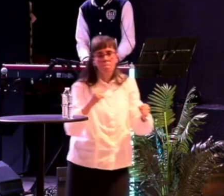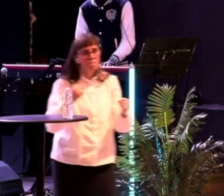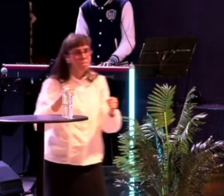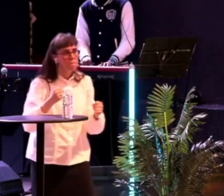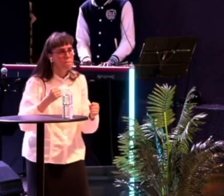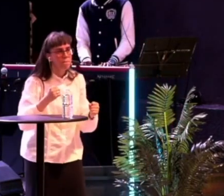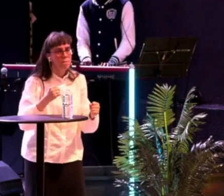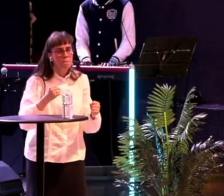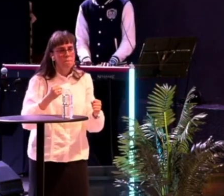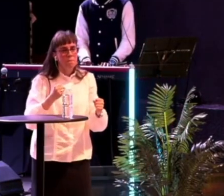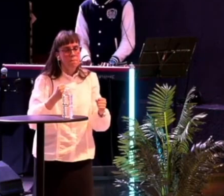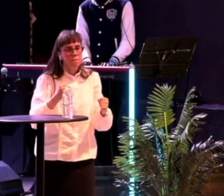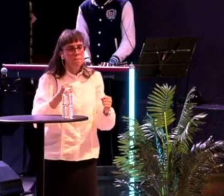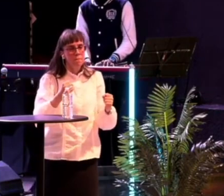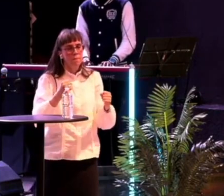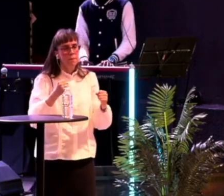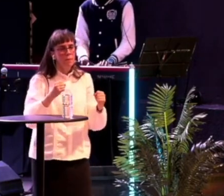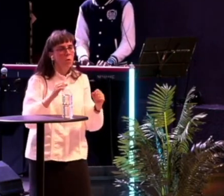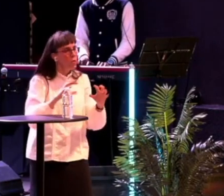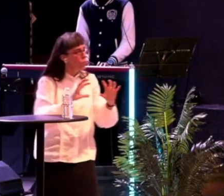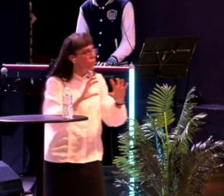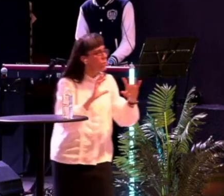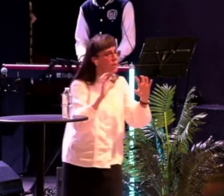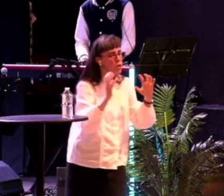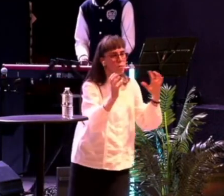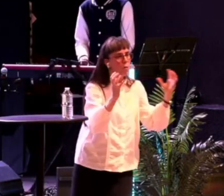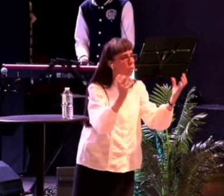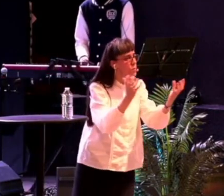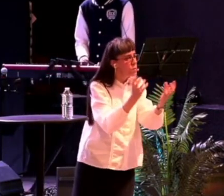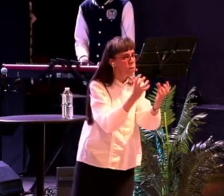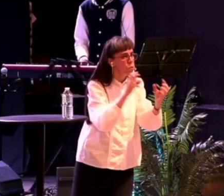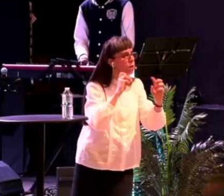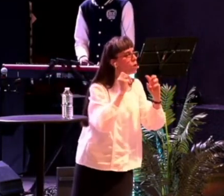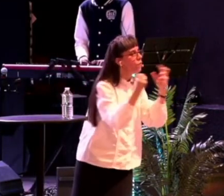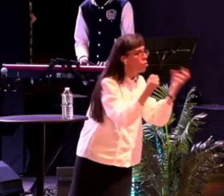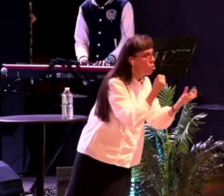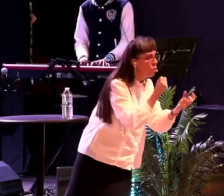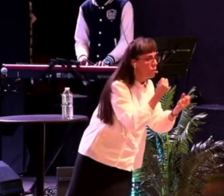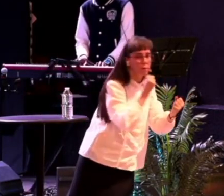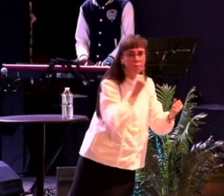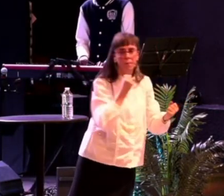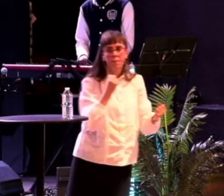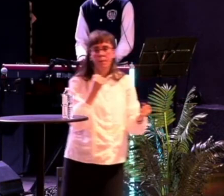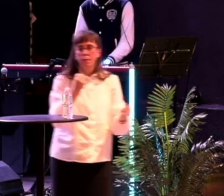Dieu va faire concourir ces choses pour ton bien. Comme lui-même l'a dit dans Romains 8.